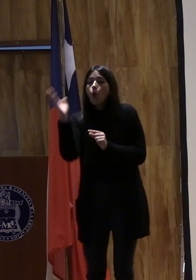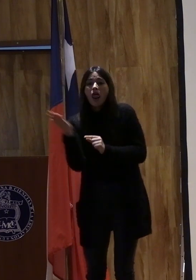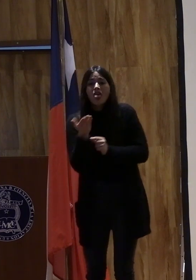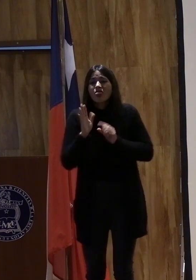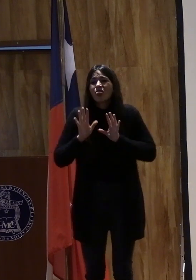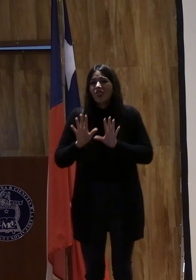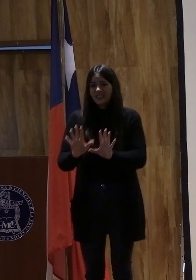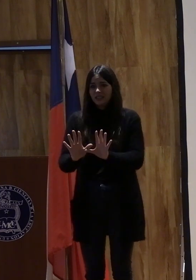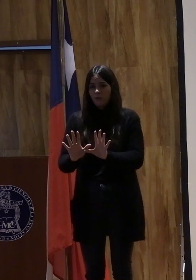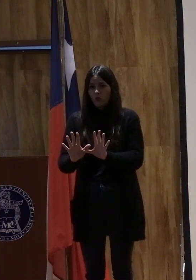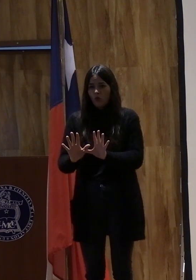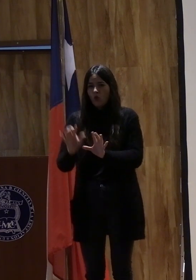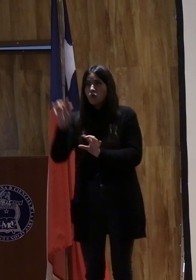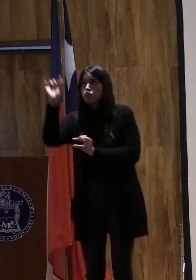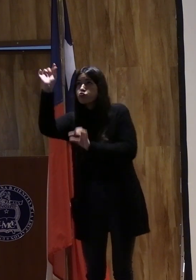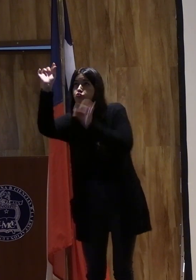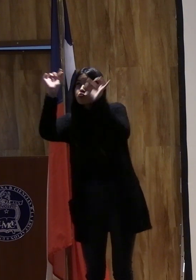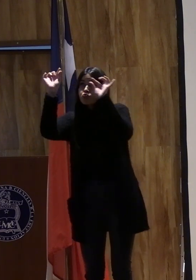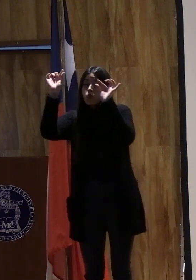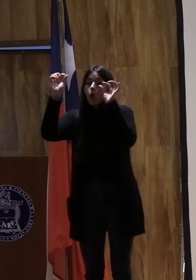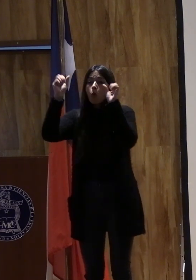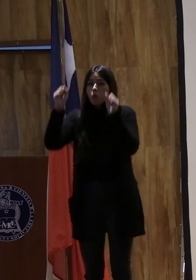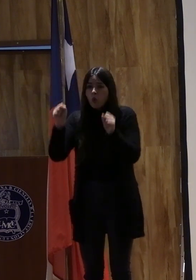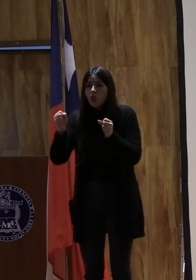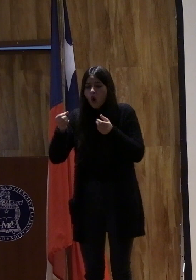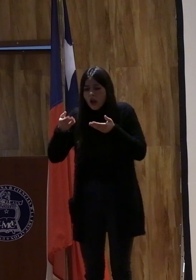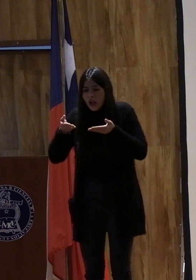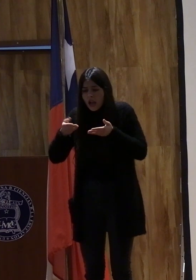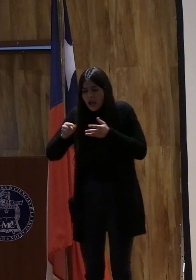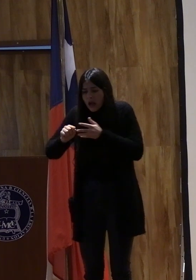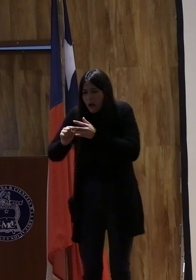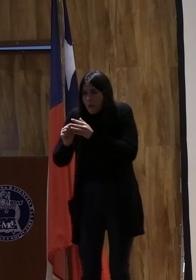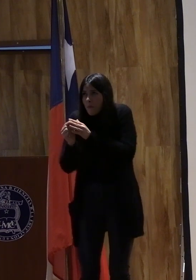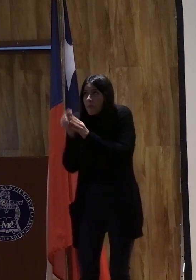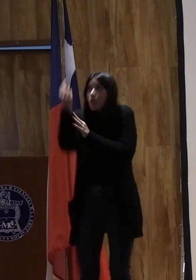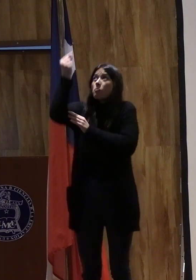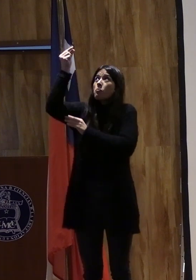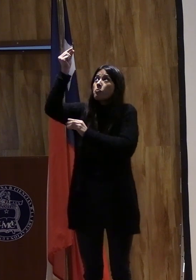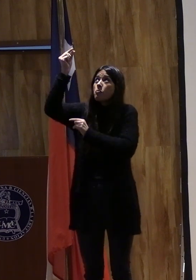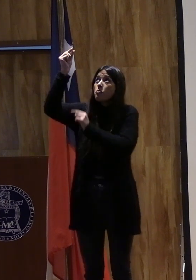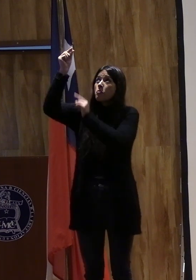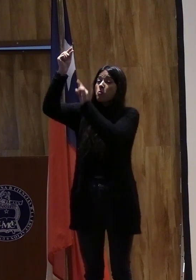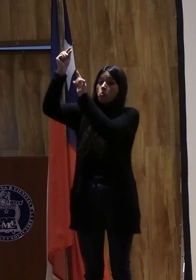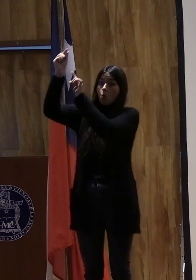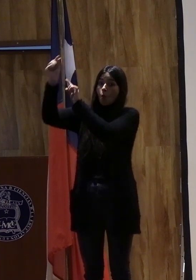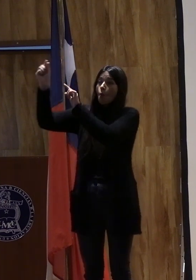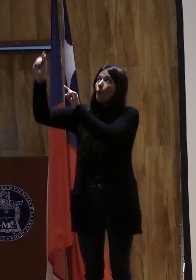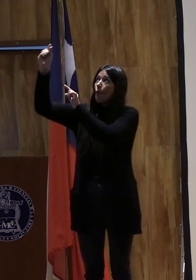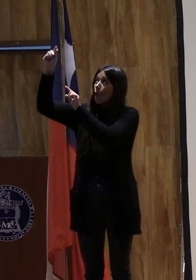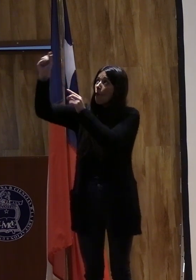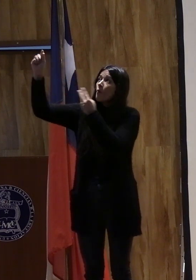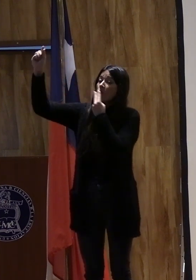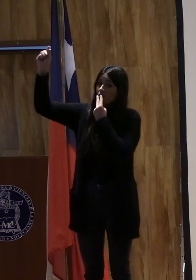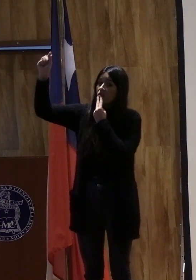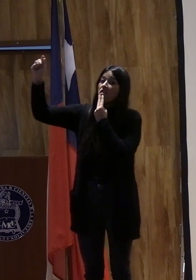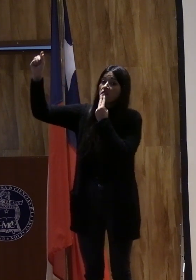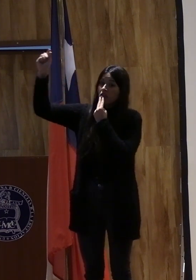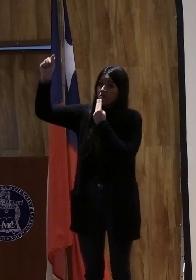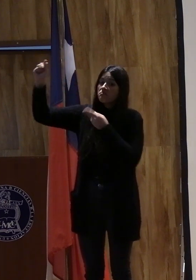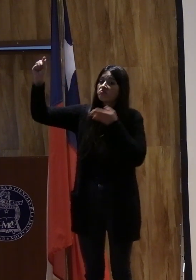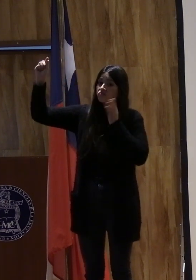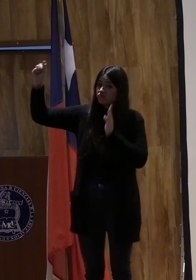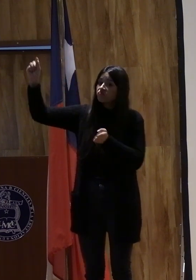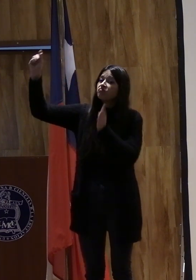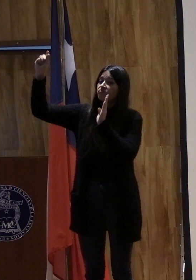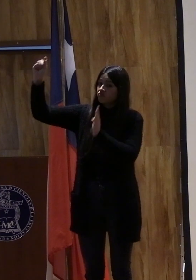masa solar, puede haber nacido muy al comienzo y está perfectamente viva hoy día y va a seguir viviendo